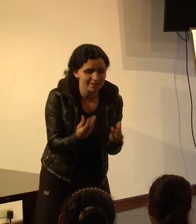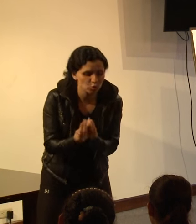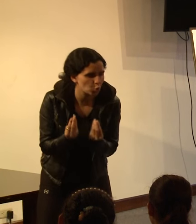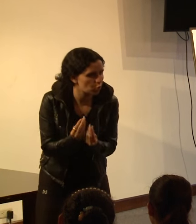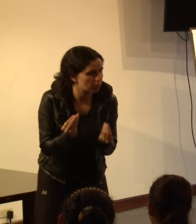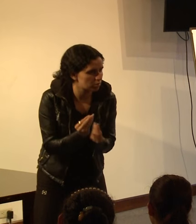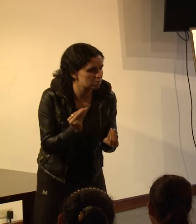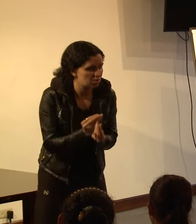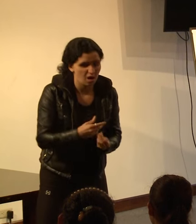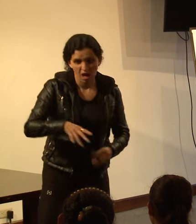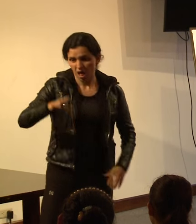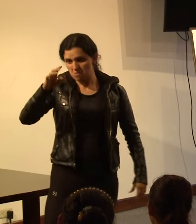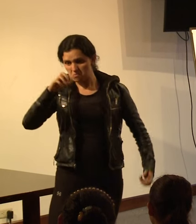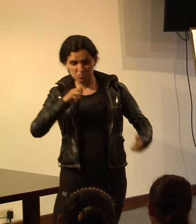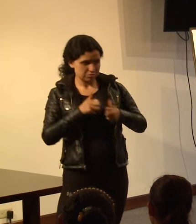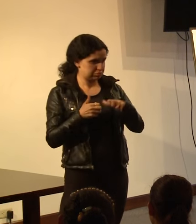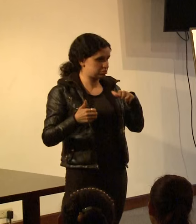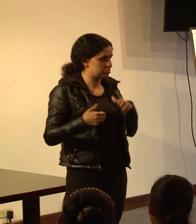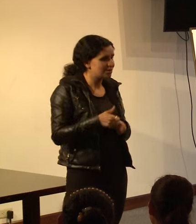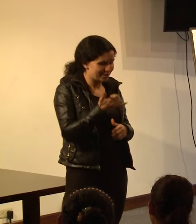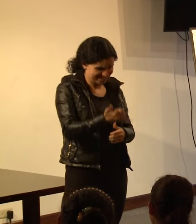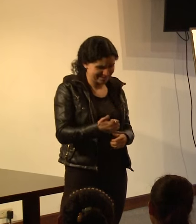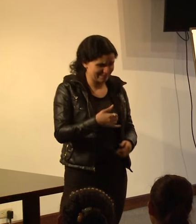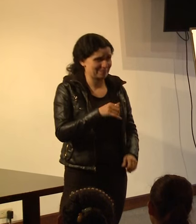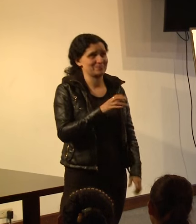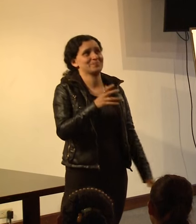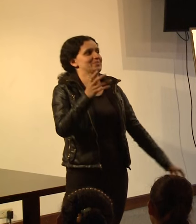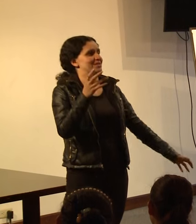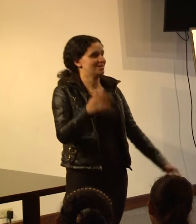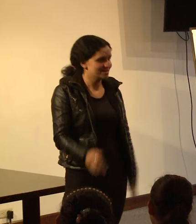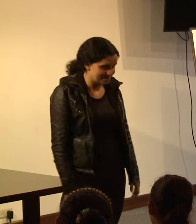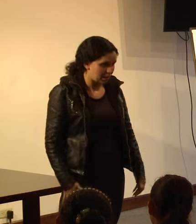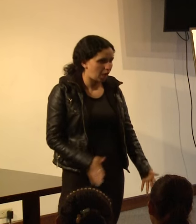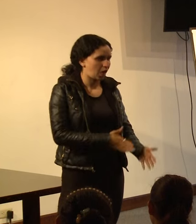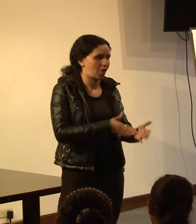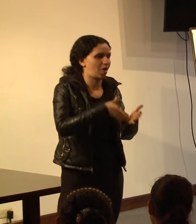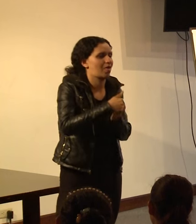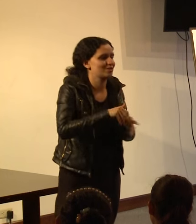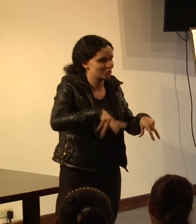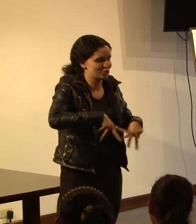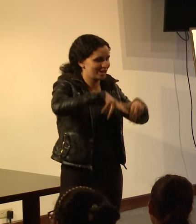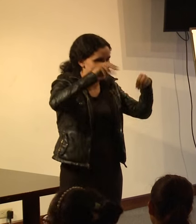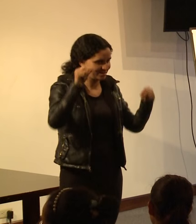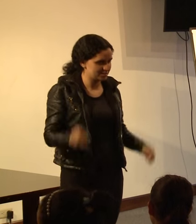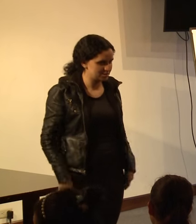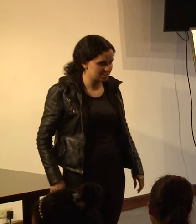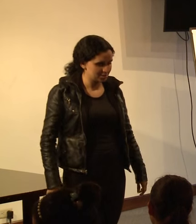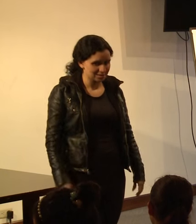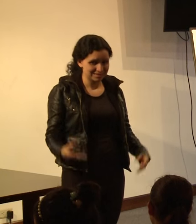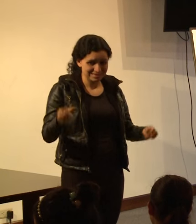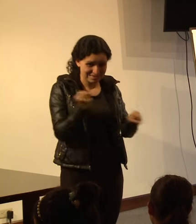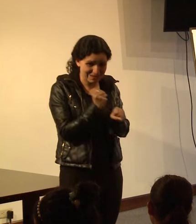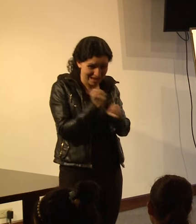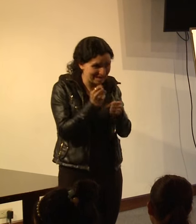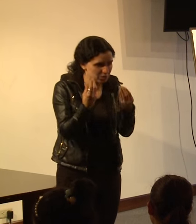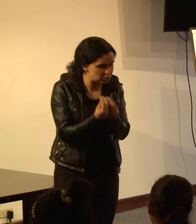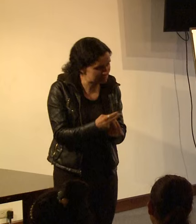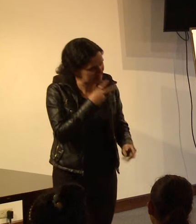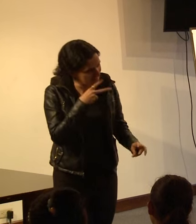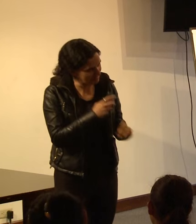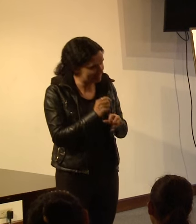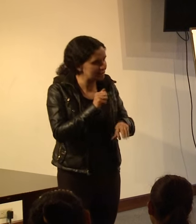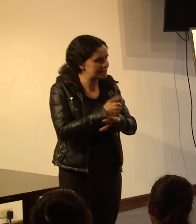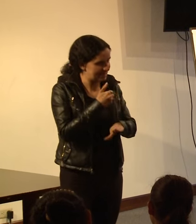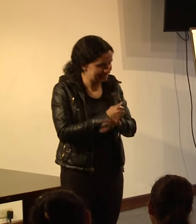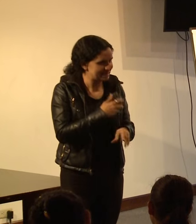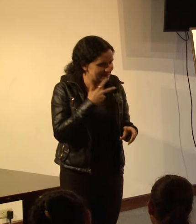grupo. ¿A ustedes no les parece que ese es el gran... la gran falencia de nuestra sociedad colombiana? No tenemos ni idea de trabajar en grupo. Estamos fregados